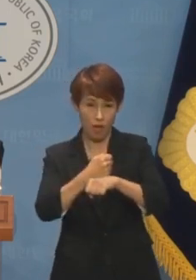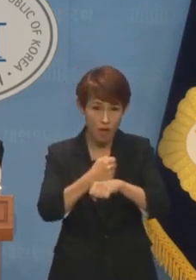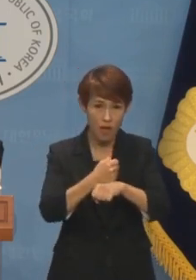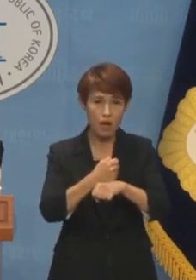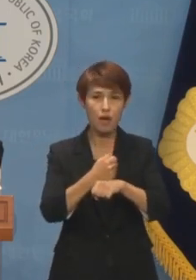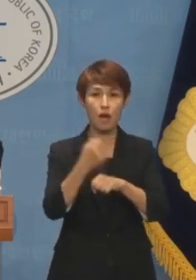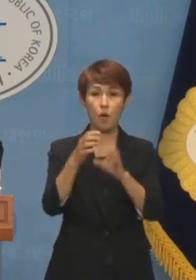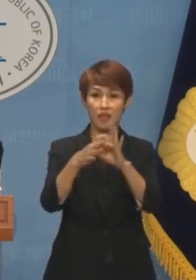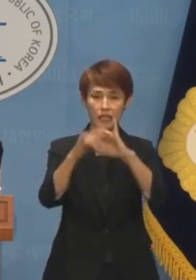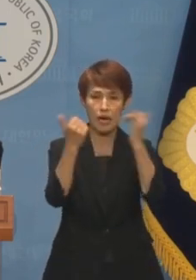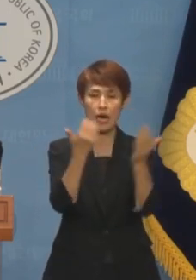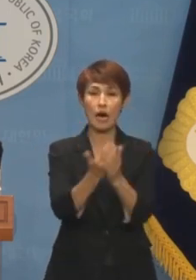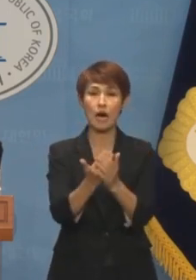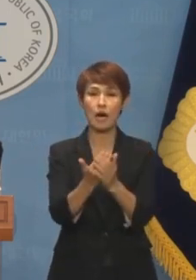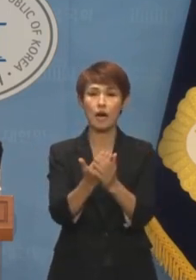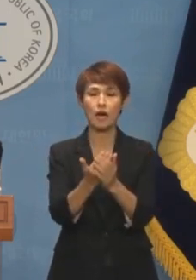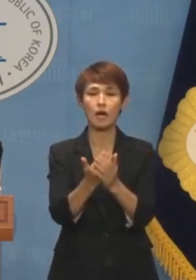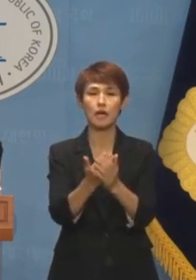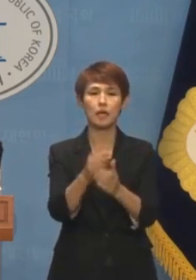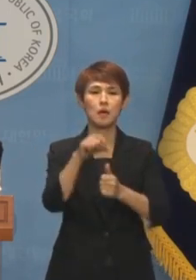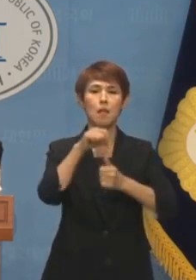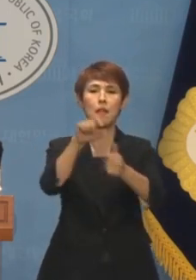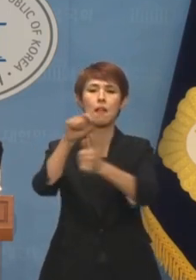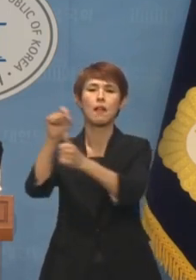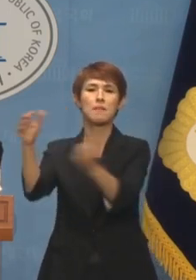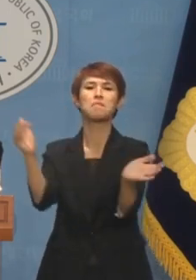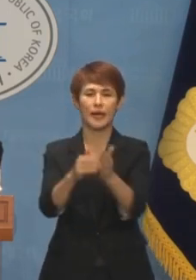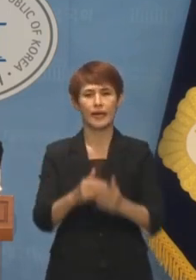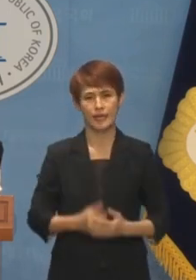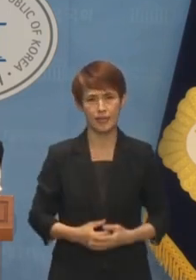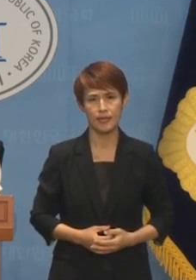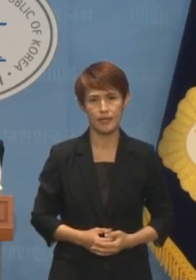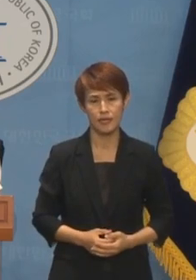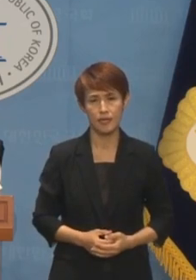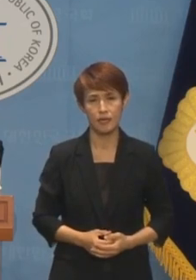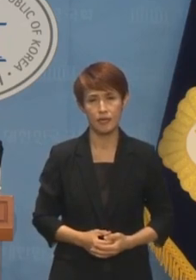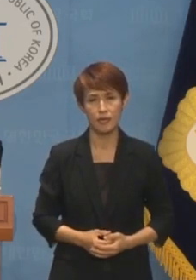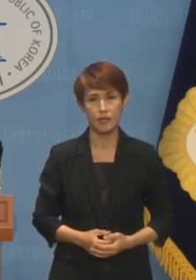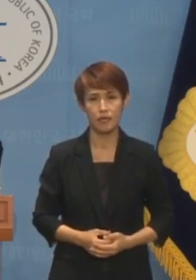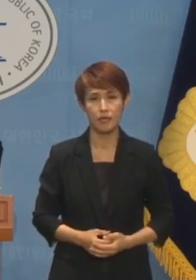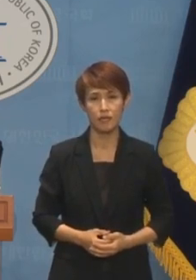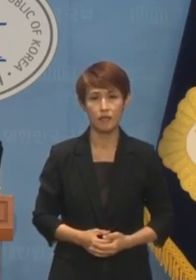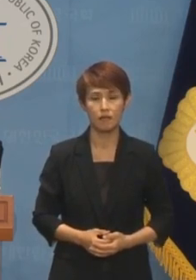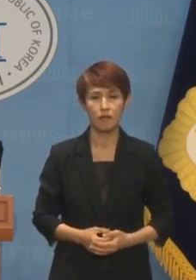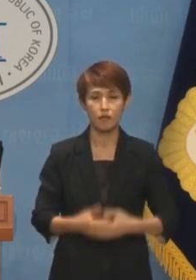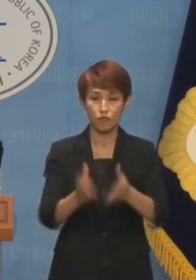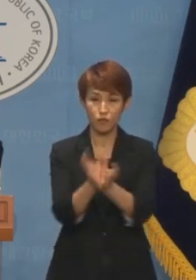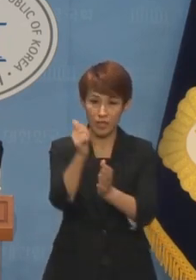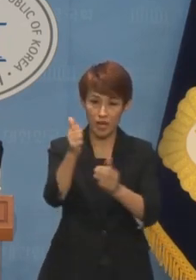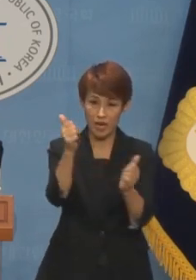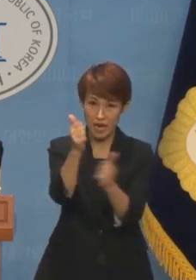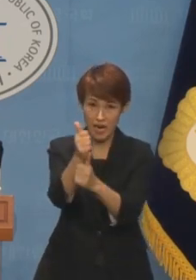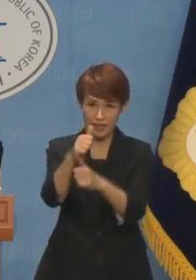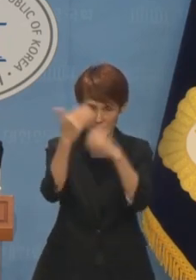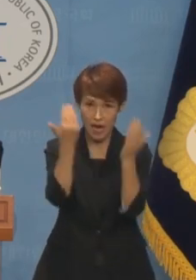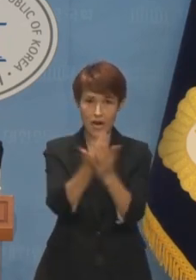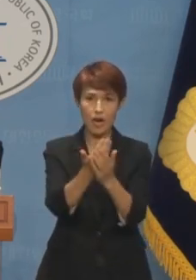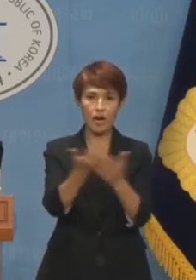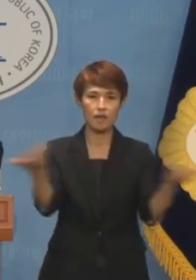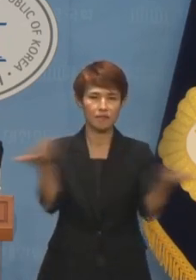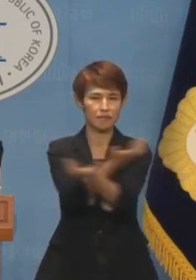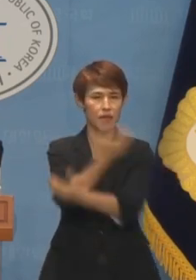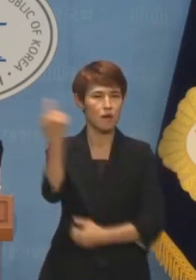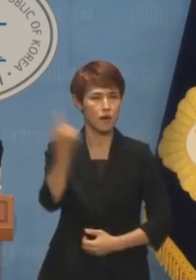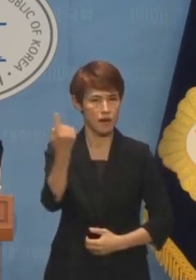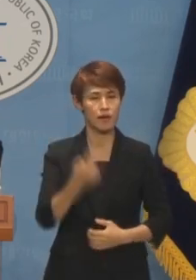모두 좌천성 승진시켜버렸죠. 조만간 부장, 차장 검사들도 모두 교체할